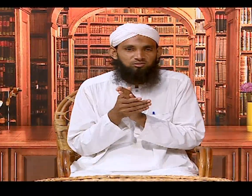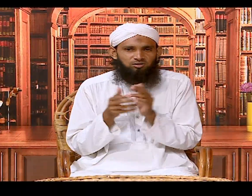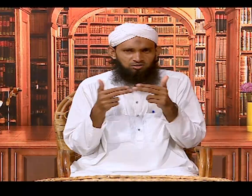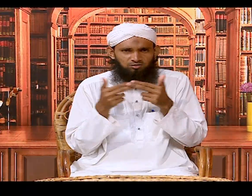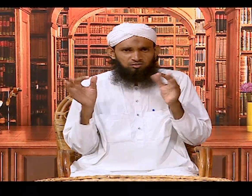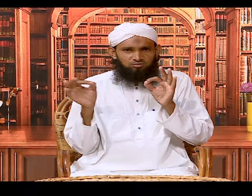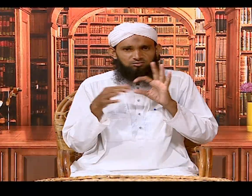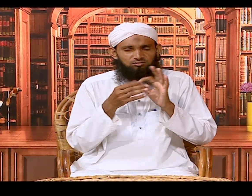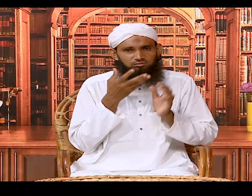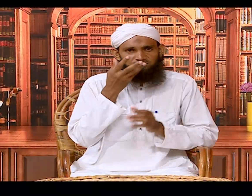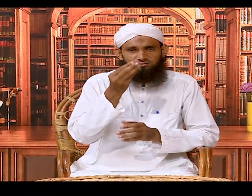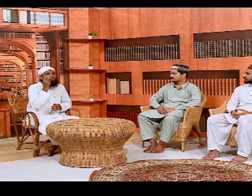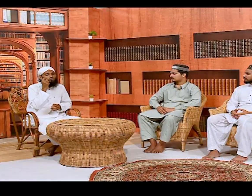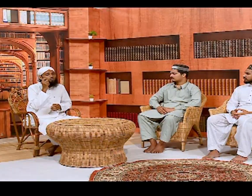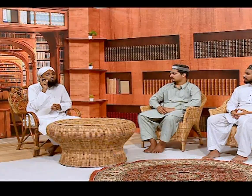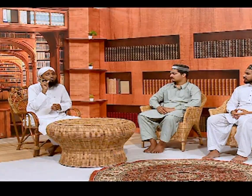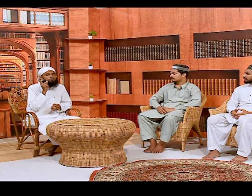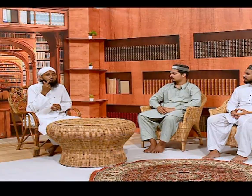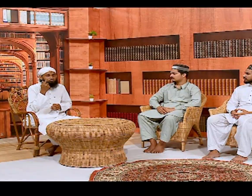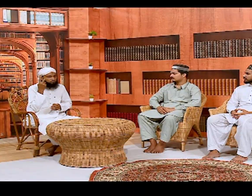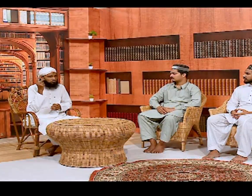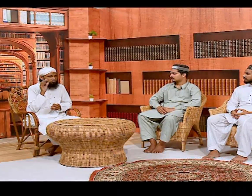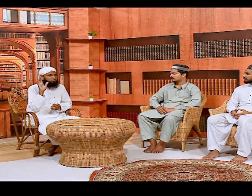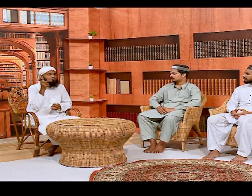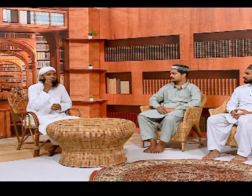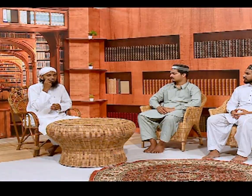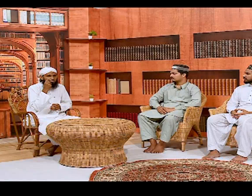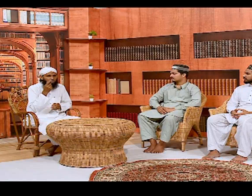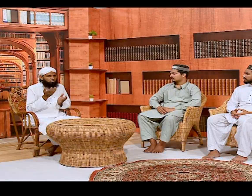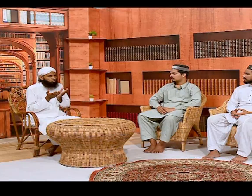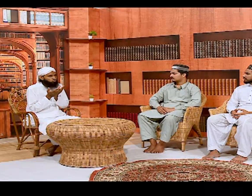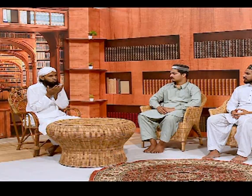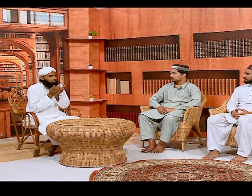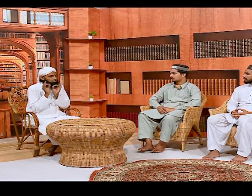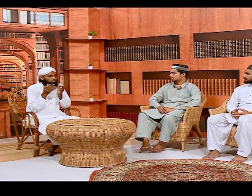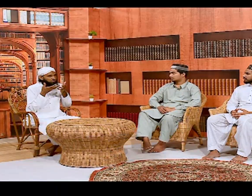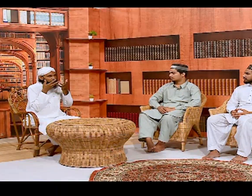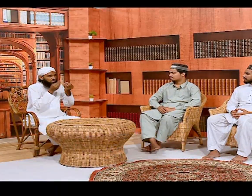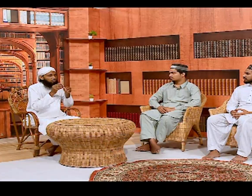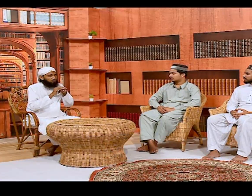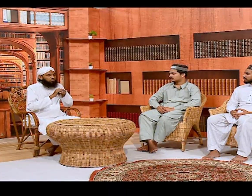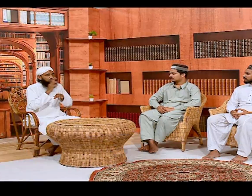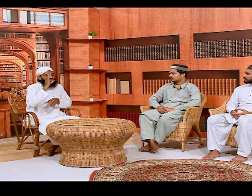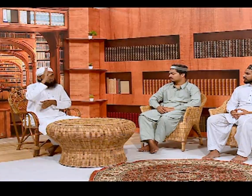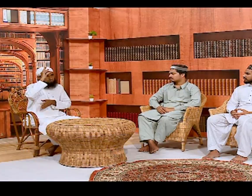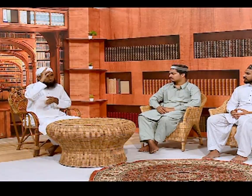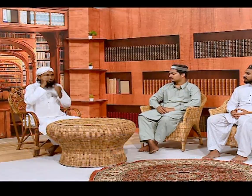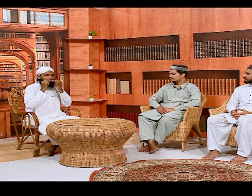روایتیں سنتے ہیں۔ کسی کے لیے ایسی دعا کرتے نہیں دیکھا۔ غزوہ تبوک کا موقع تھا، پیارے آقا مکی